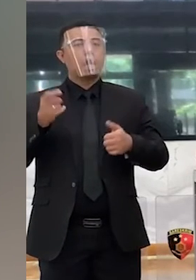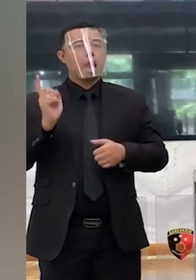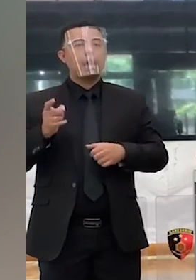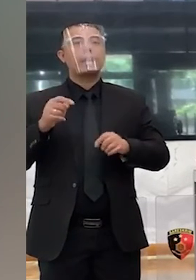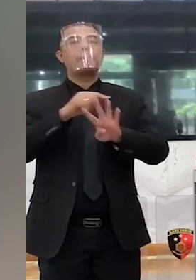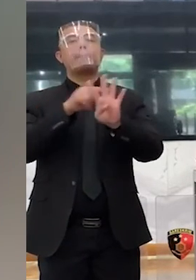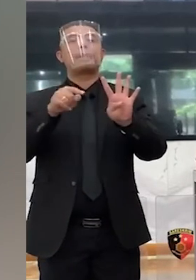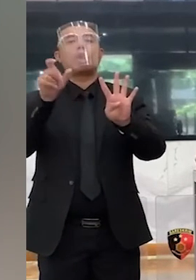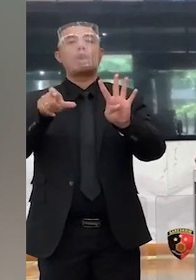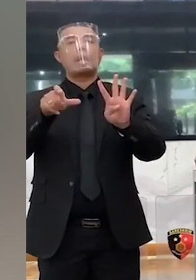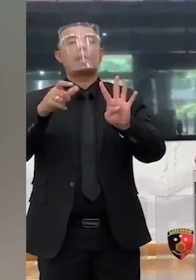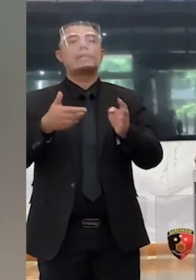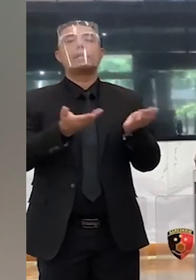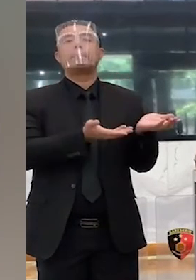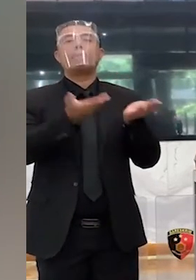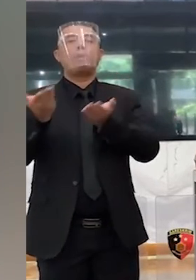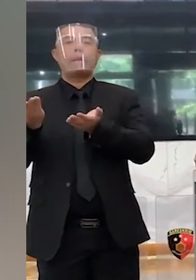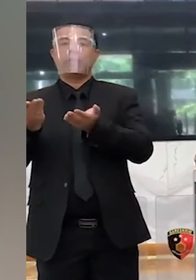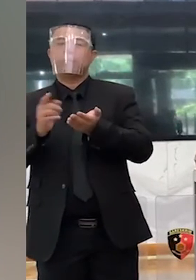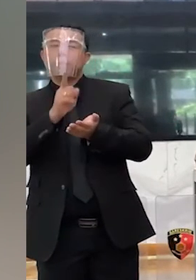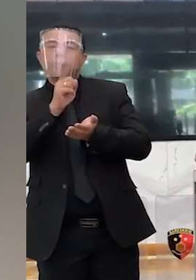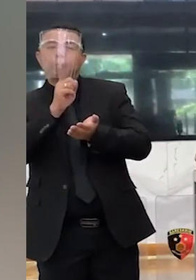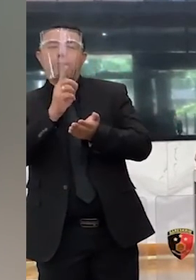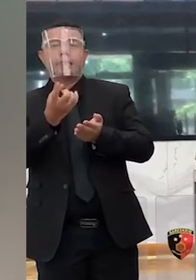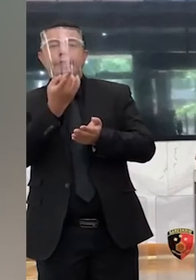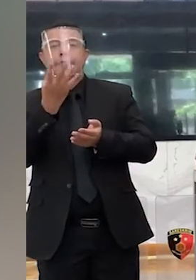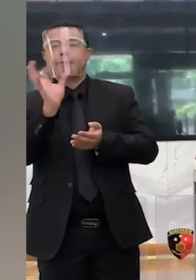ada 4 orang yang direkrut secara ilegal oleh